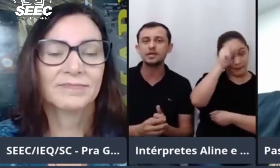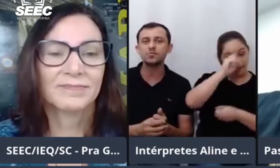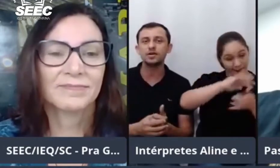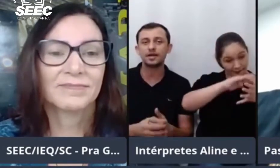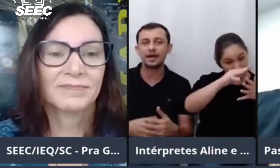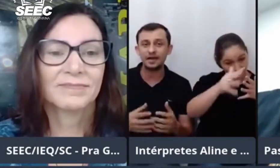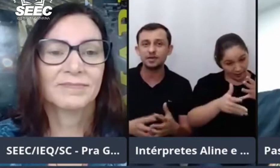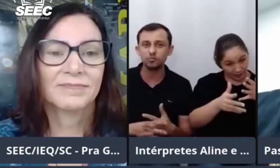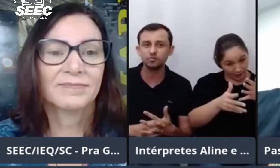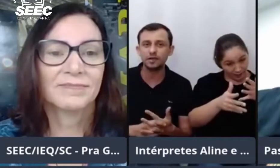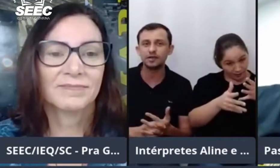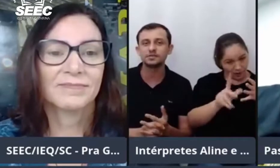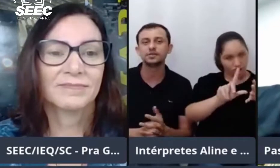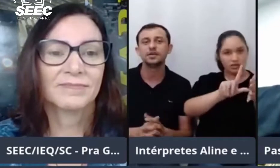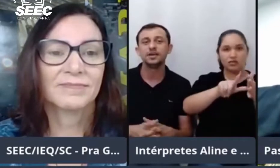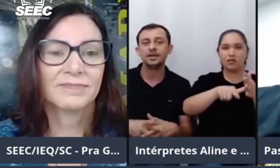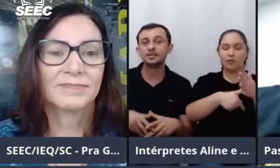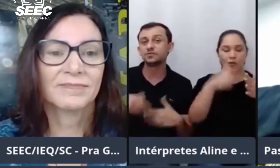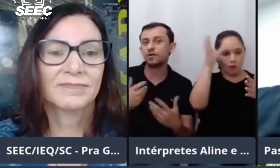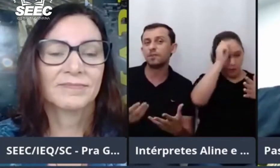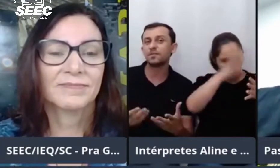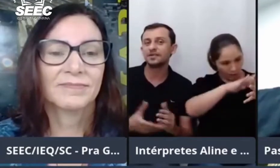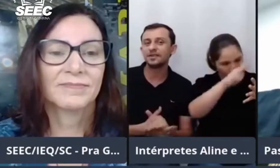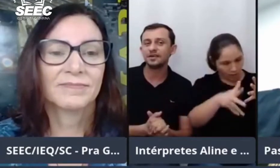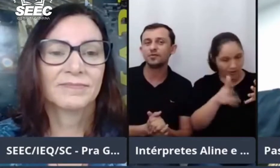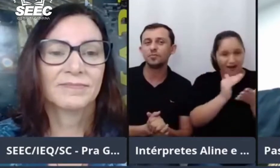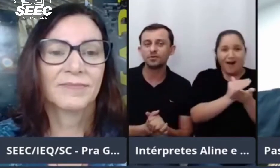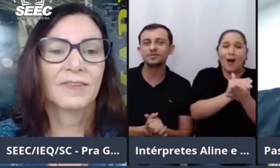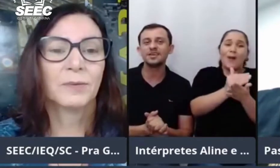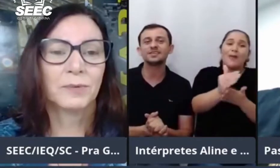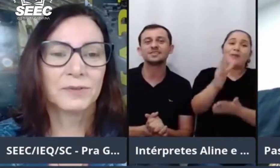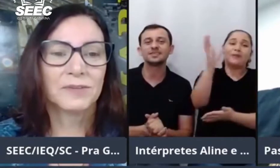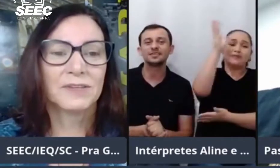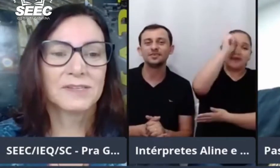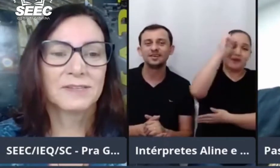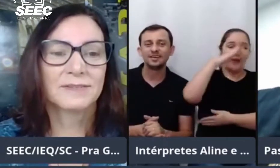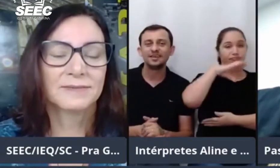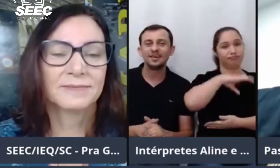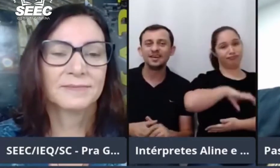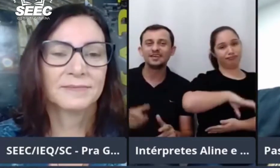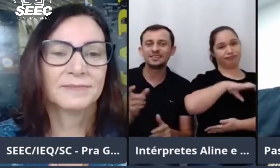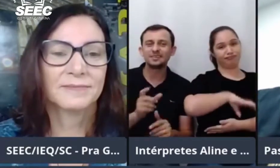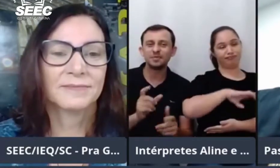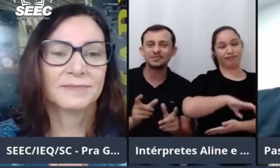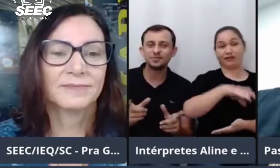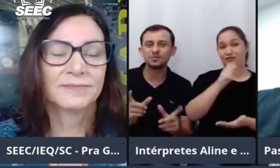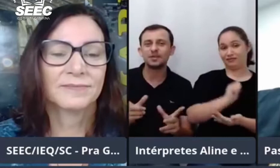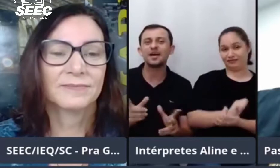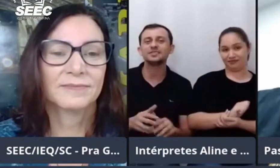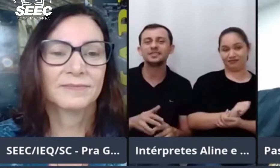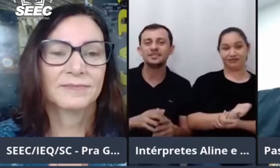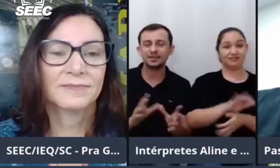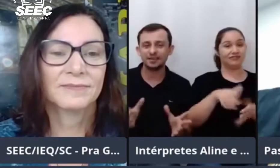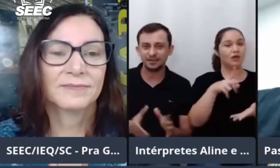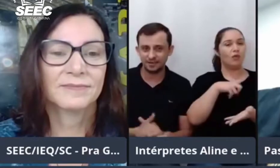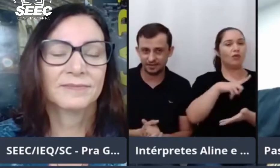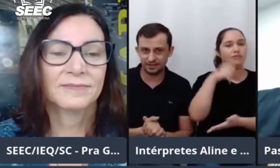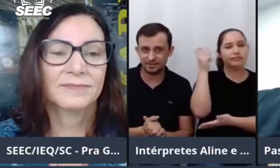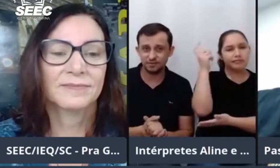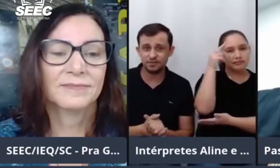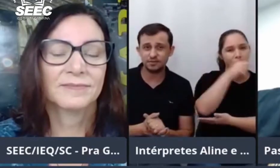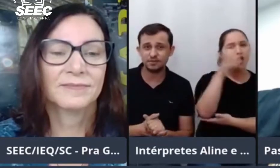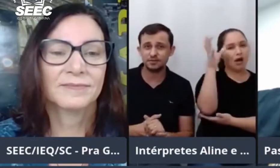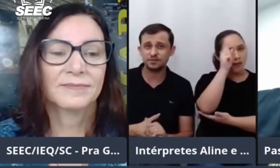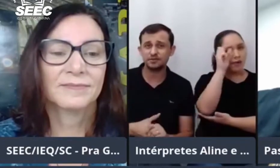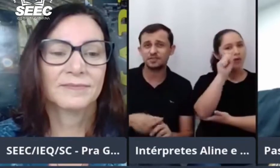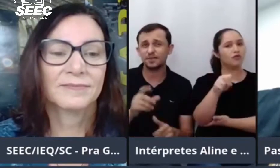a língua, né, a L1 deles, eles vão aprender o português, né? Então, e eles têm uma dificuldade aí, a